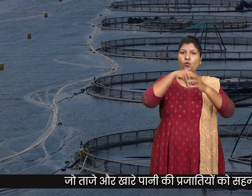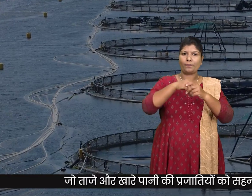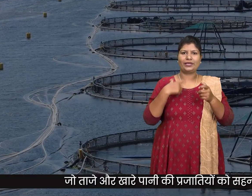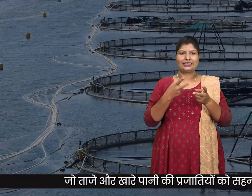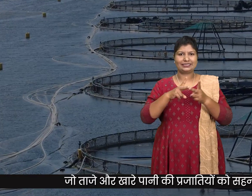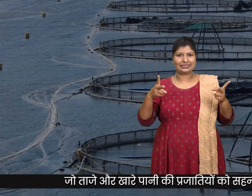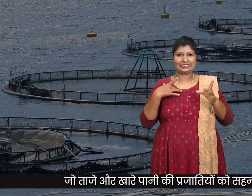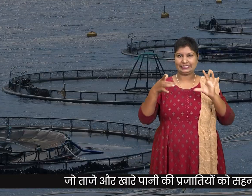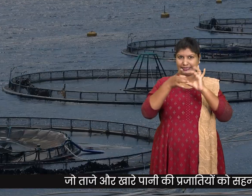हैं,